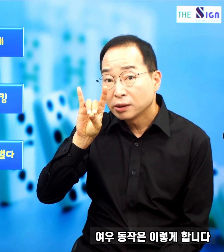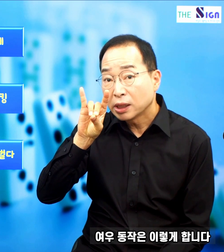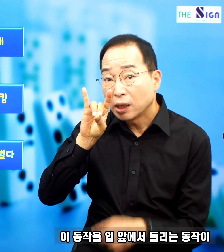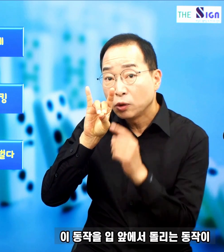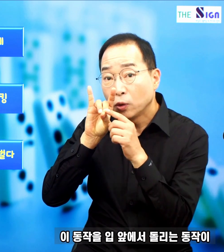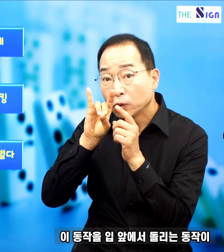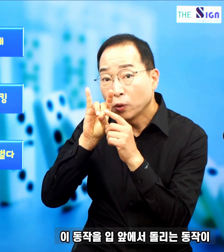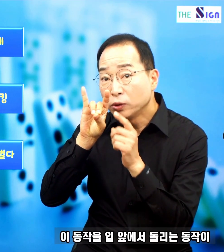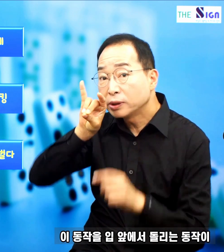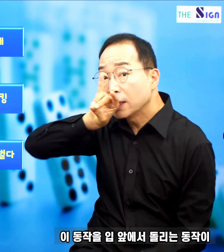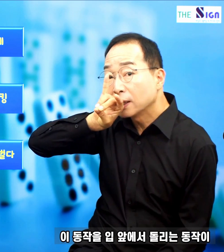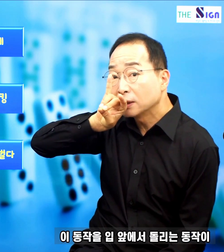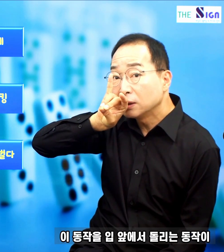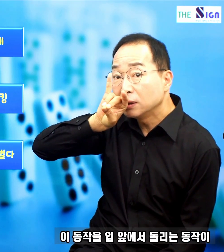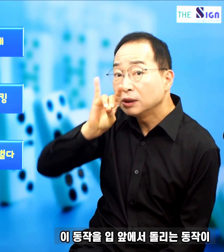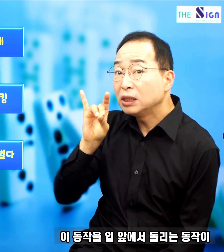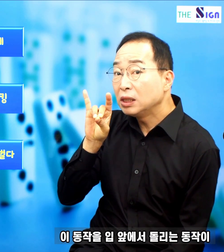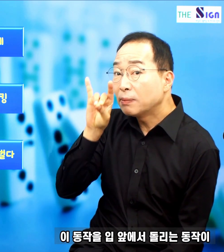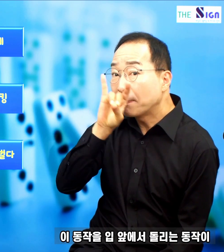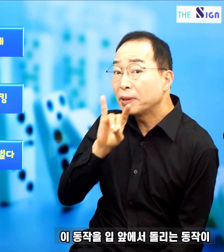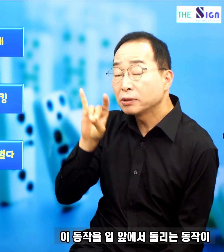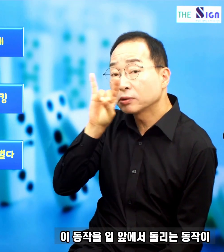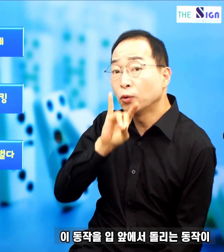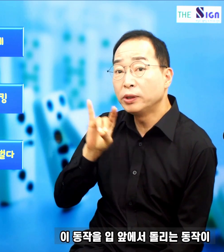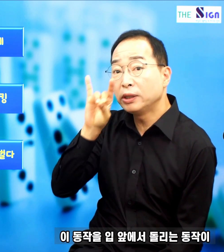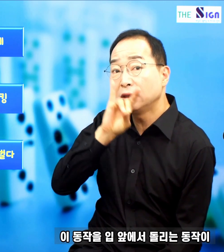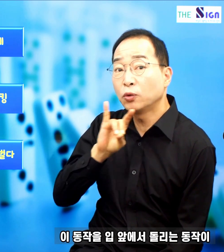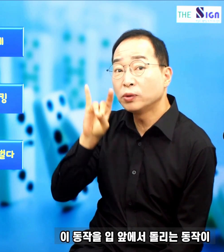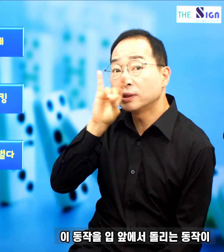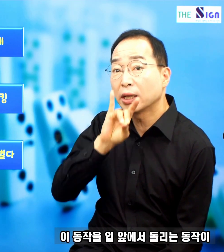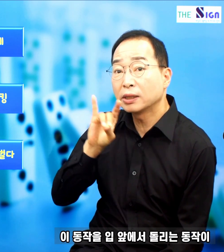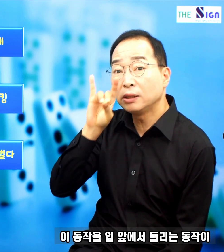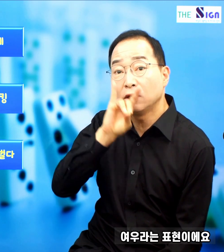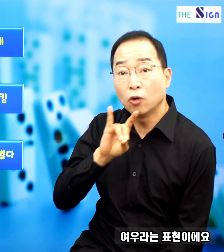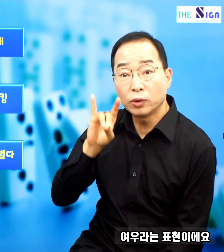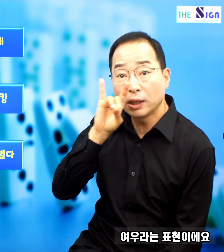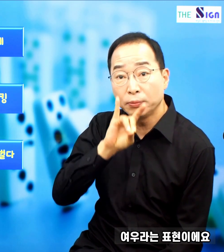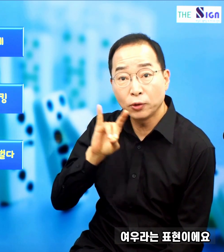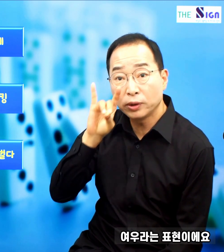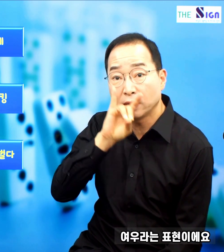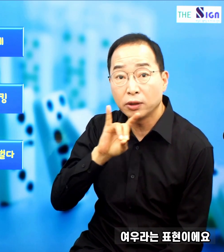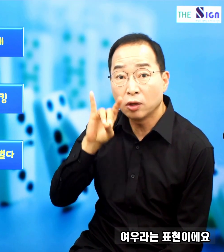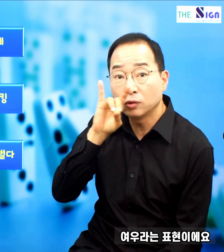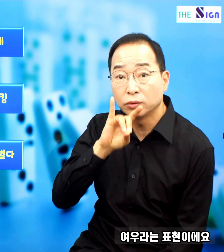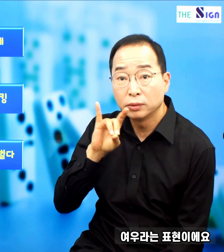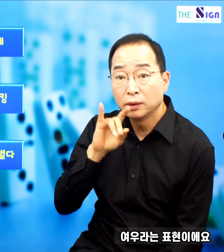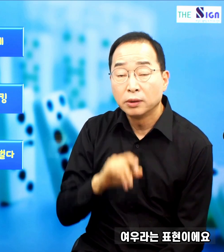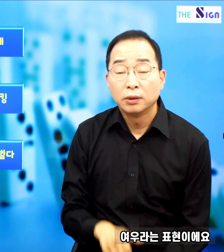자, 요 동작을 입 앞에서 돌리는 동작이 여우라는 표현이에요. 여우.